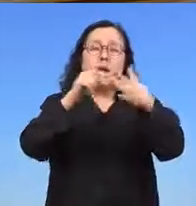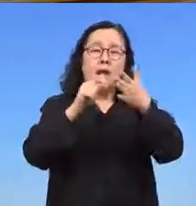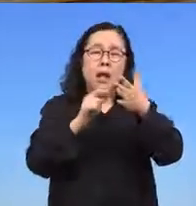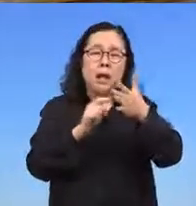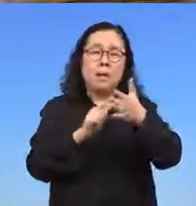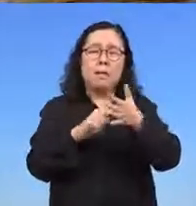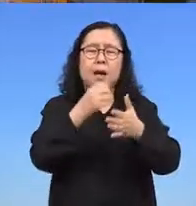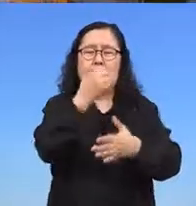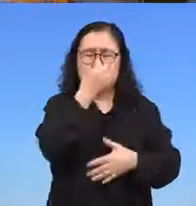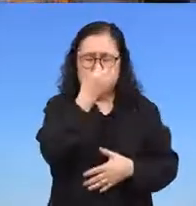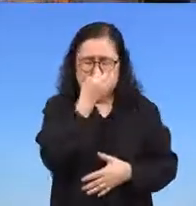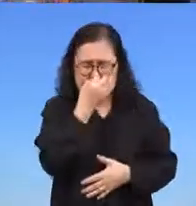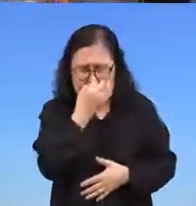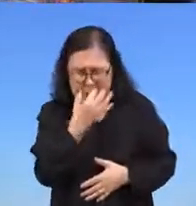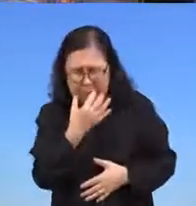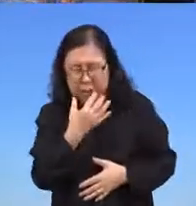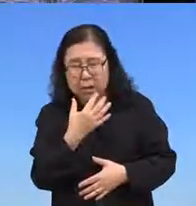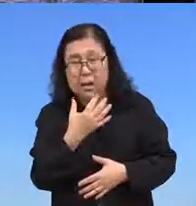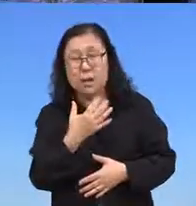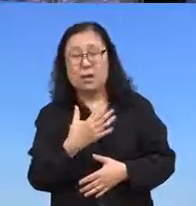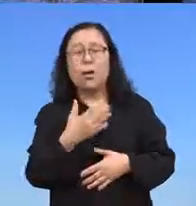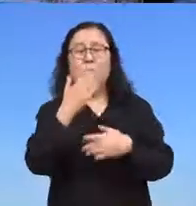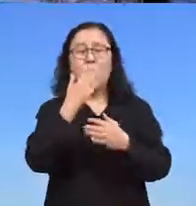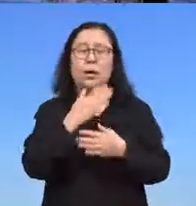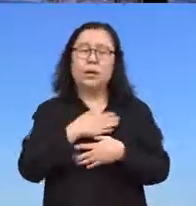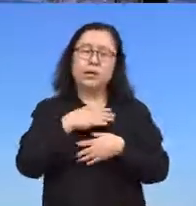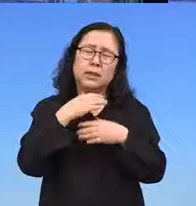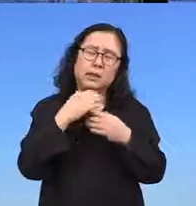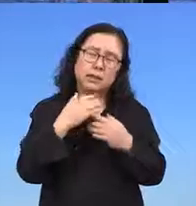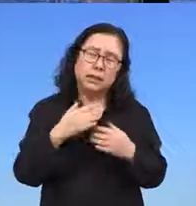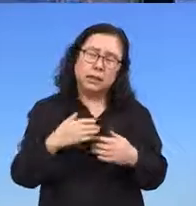겨워 지칠지라도